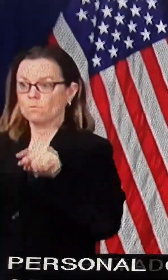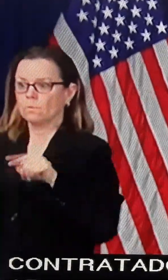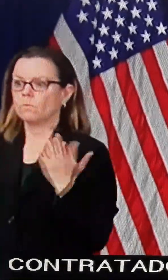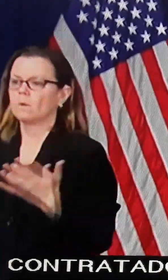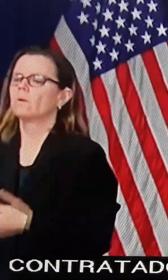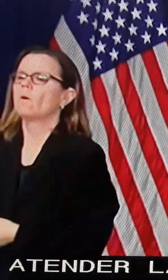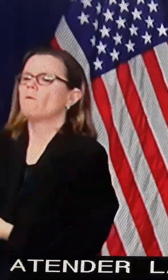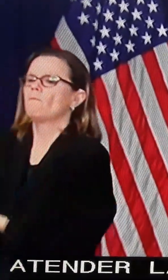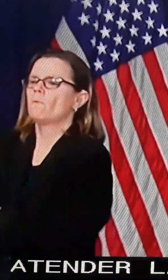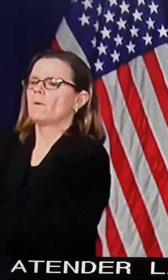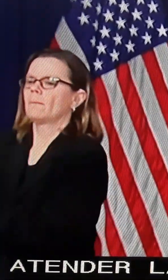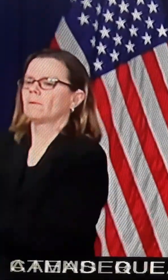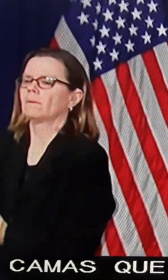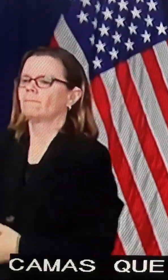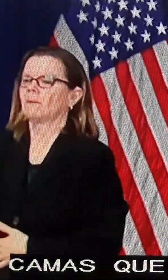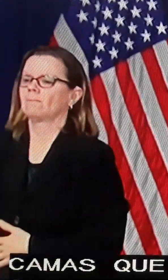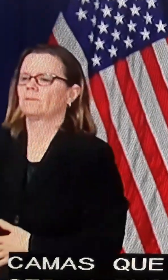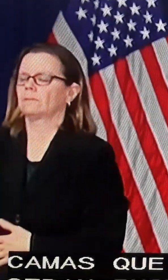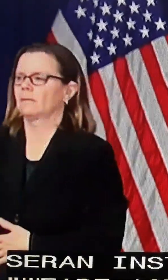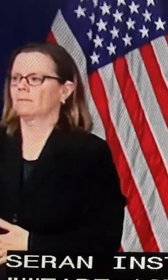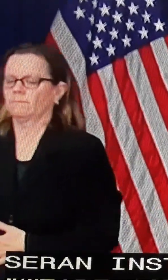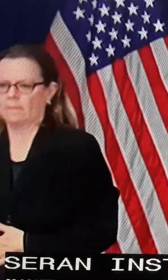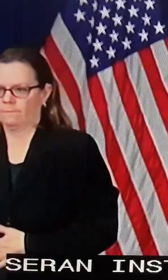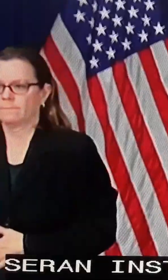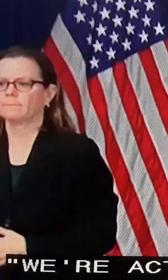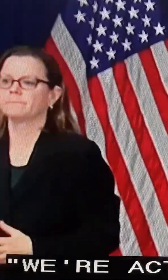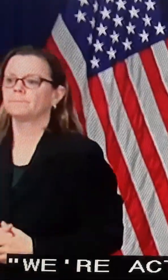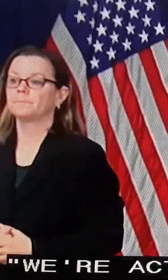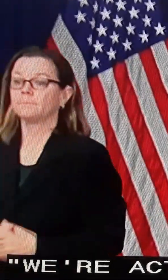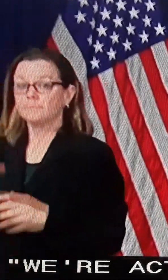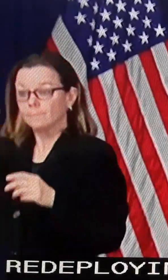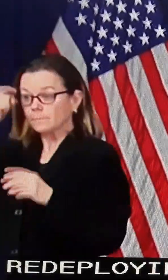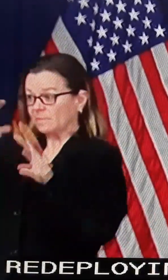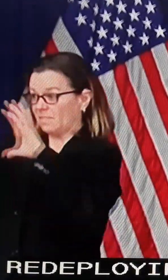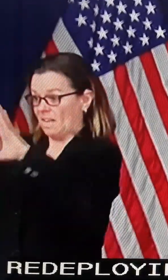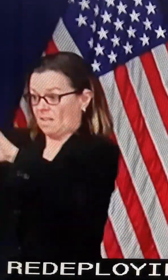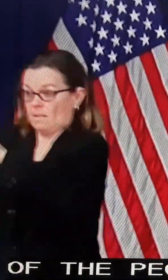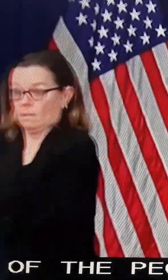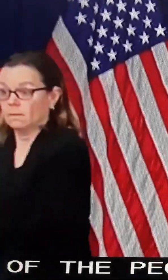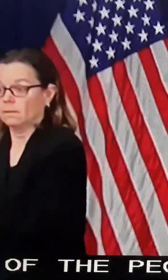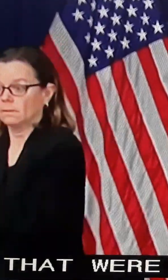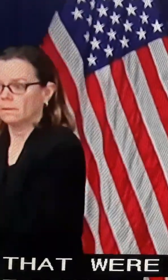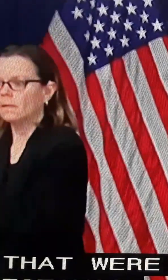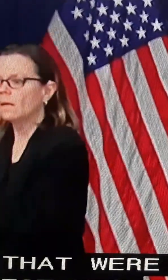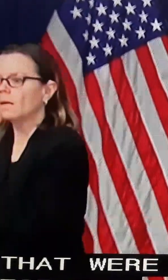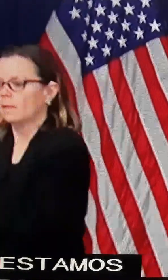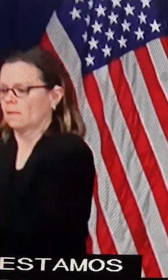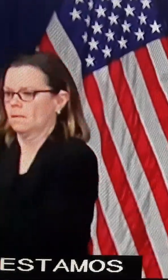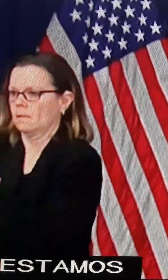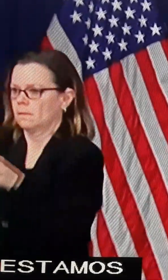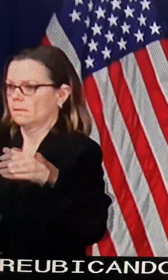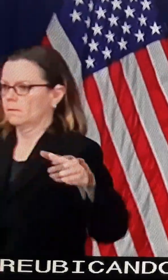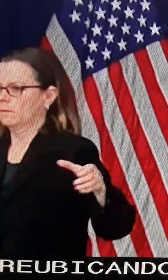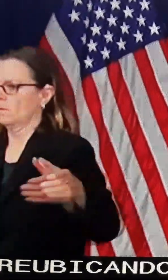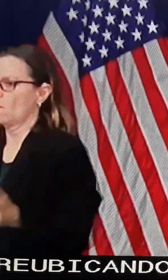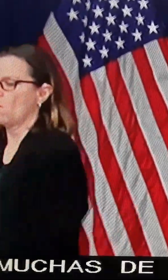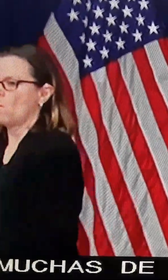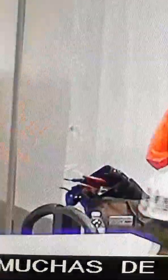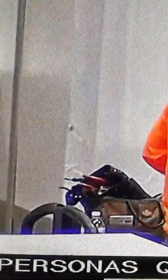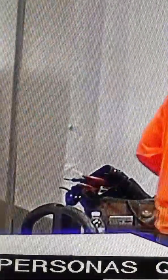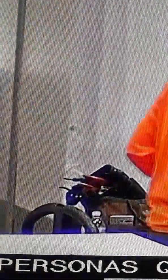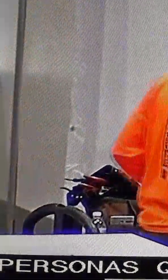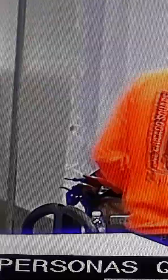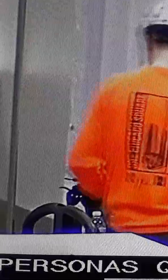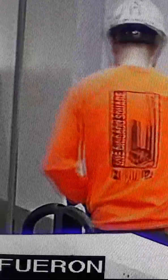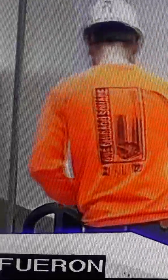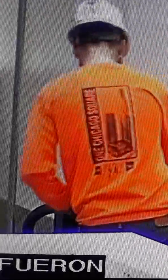hospitalizados. De ese número, 1,267 en cuidados intensivos y 772 conectados a un ventilador.